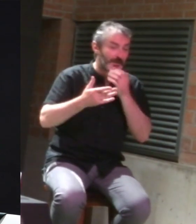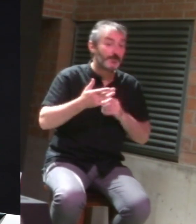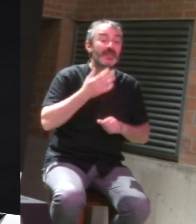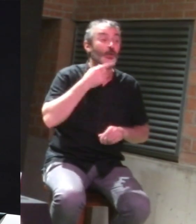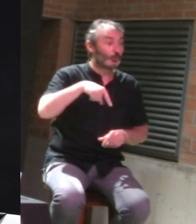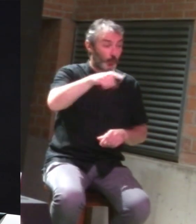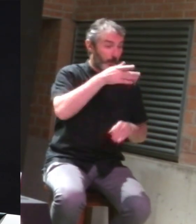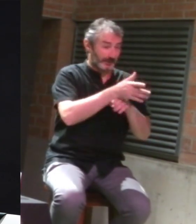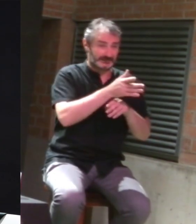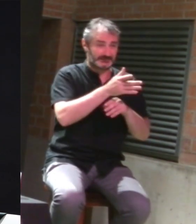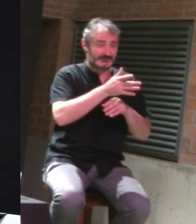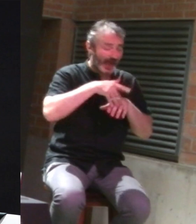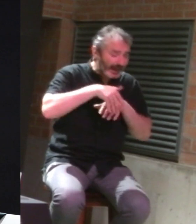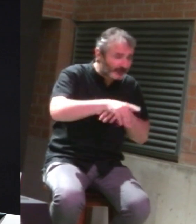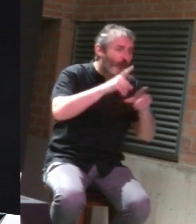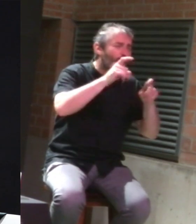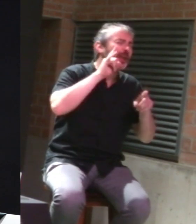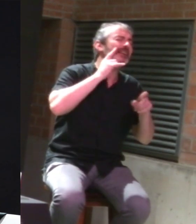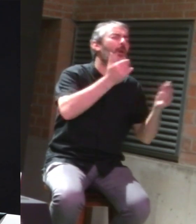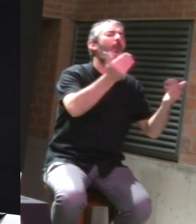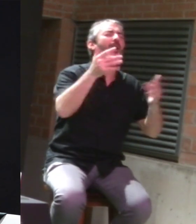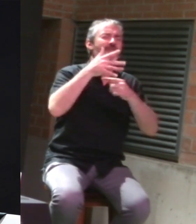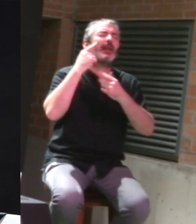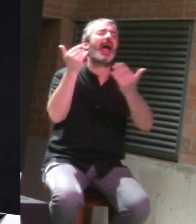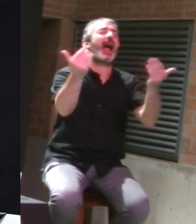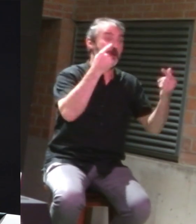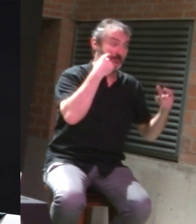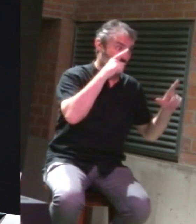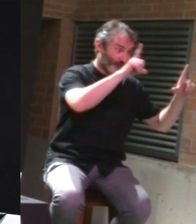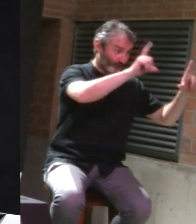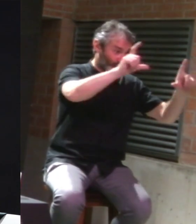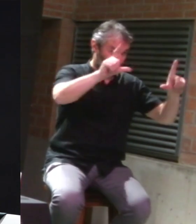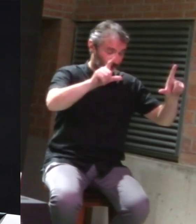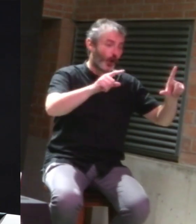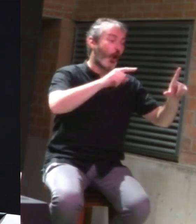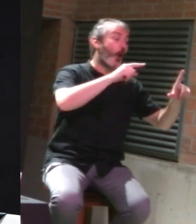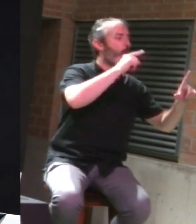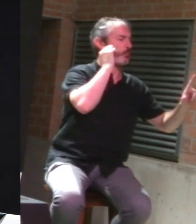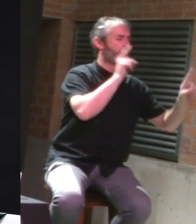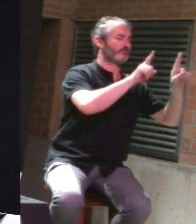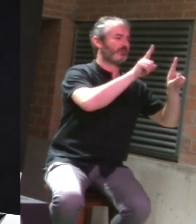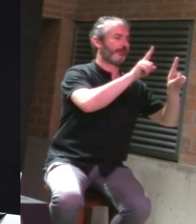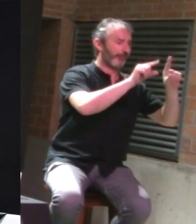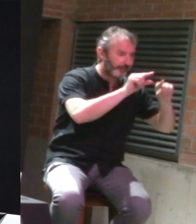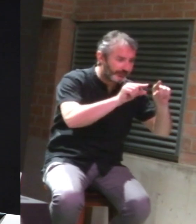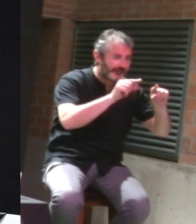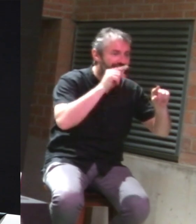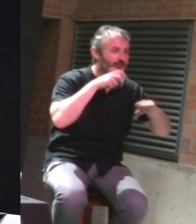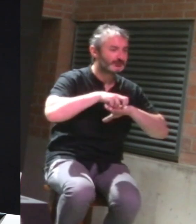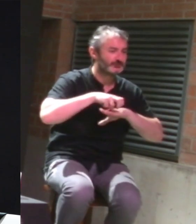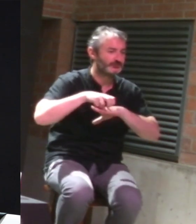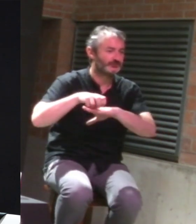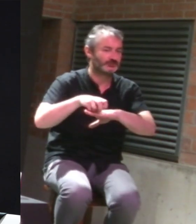qualsevol arxiu de barri i demaneu les fotografies de les fàbriques, veureu homes, dones i nenets i nenetes sentats